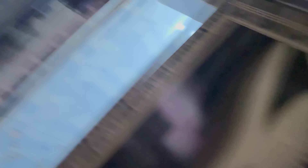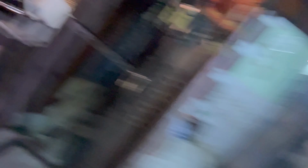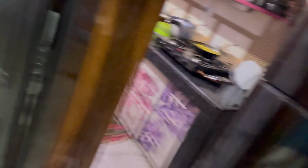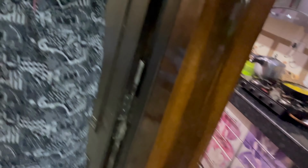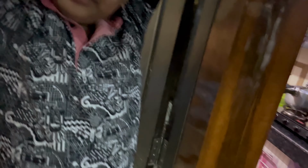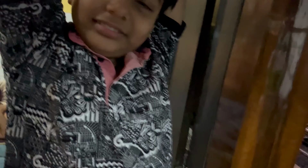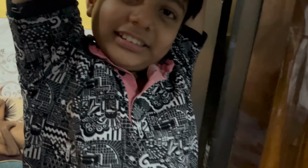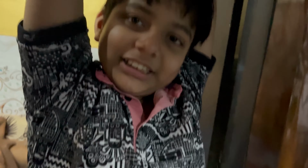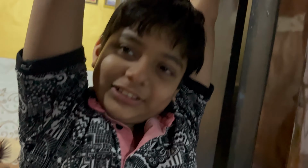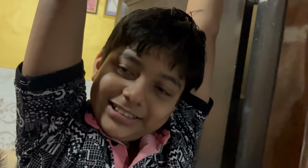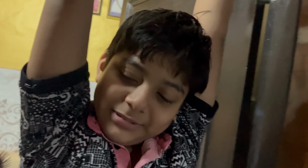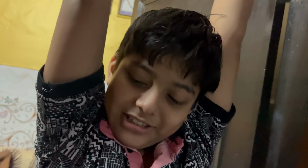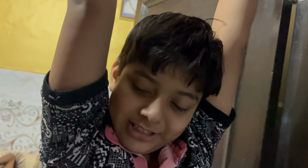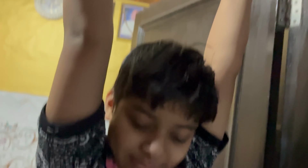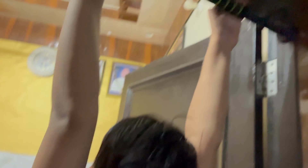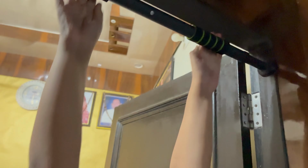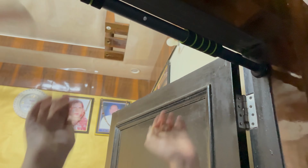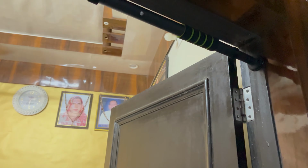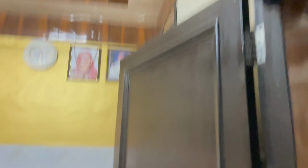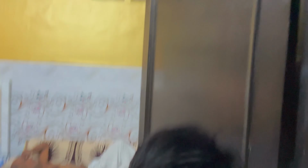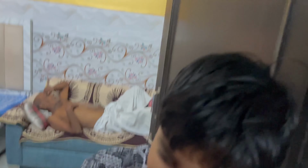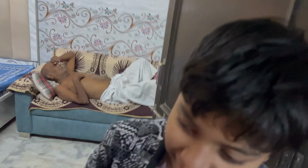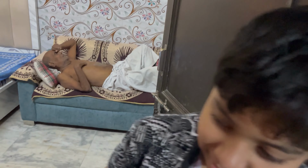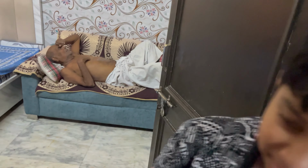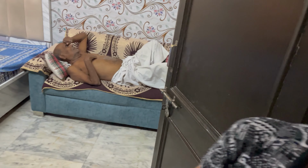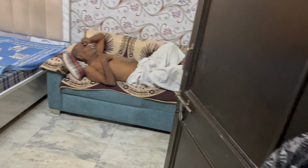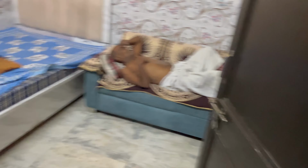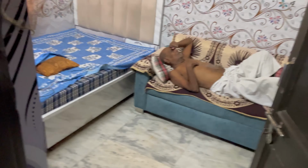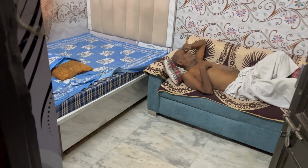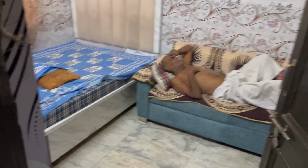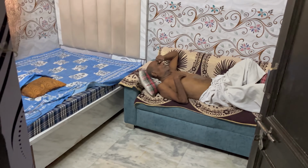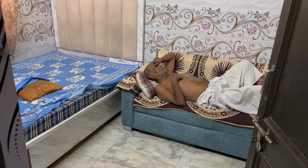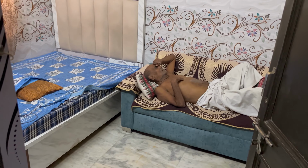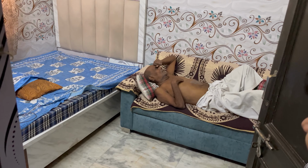तू ऐसे लटका रहा है नमाज से, ये चाचा तो सो रहे हैं,